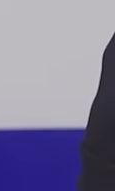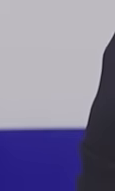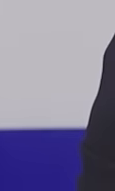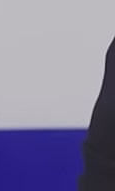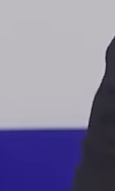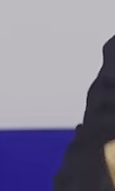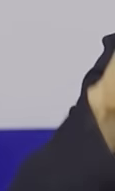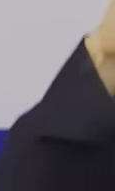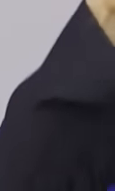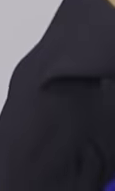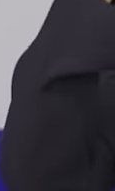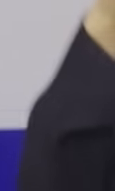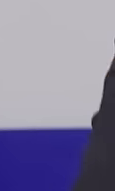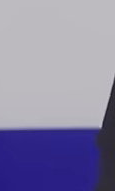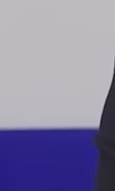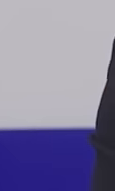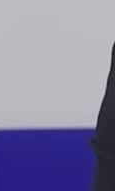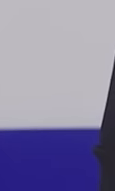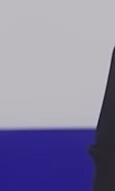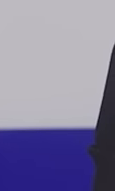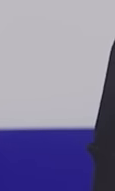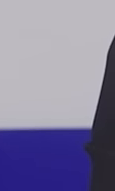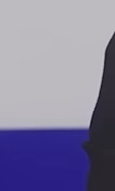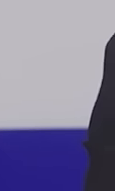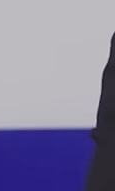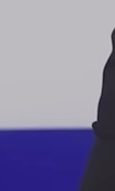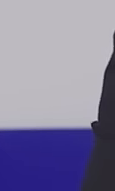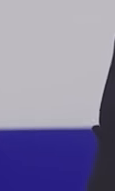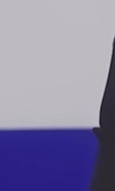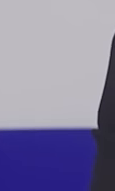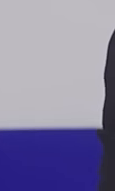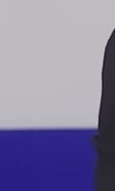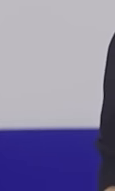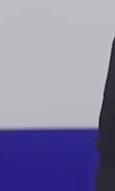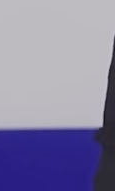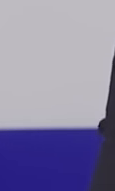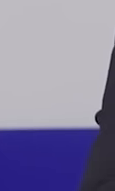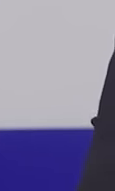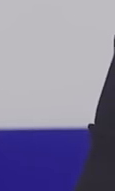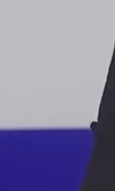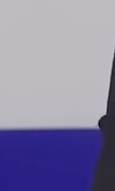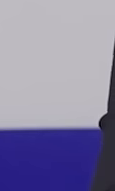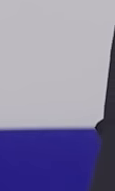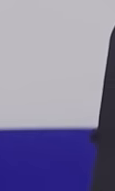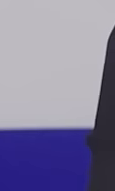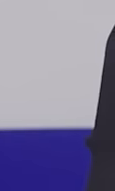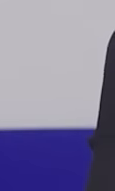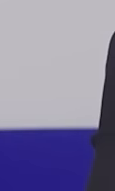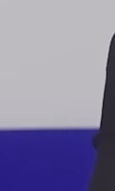전 세계에서 정말 죽을 지경이다 라고 말하다가 진짜